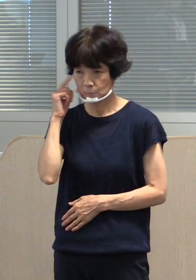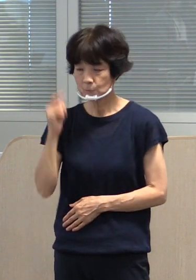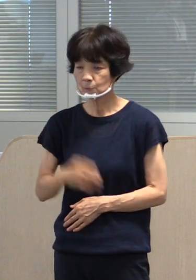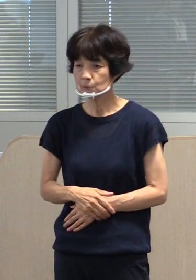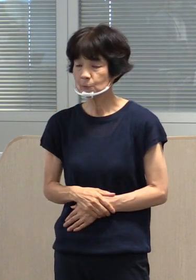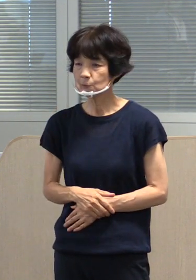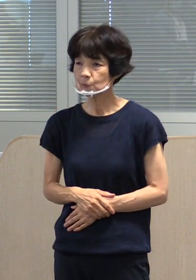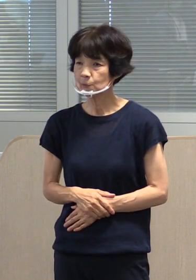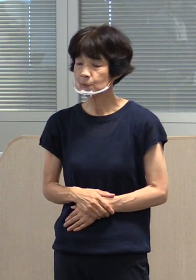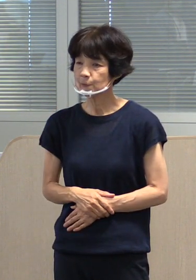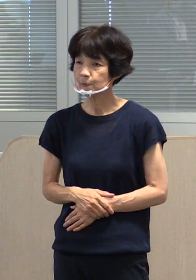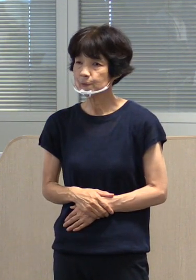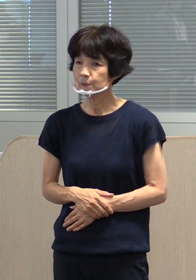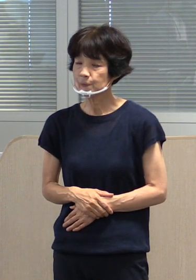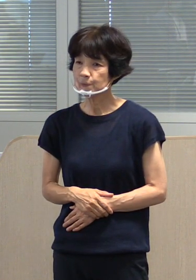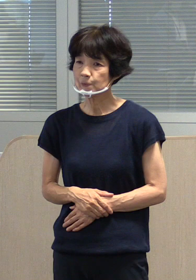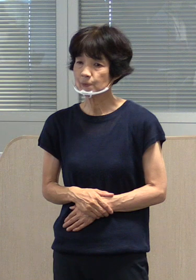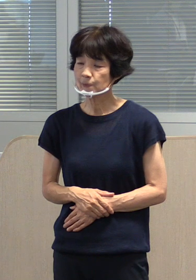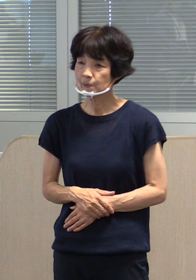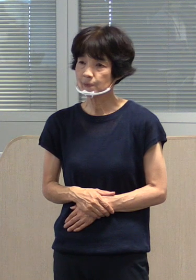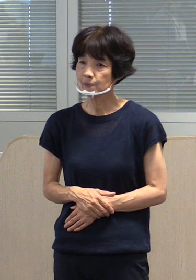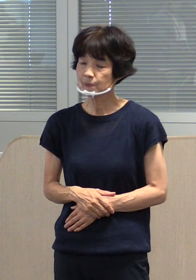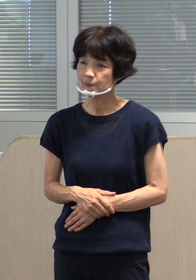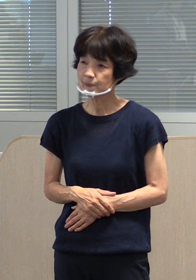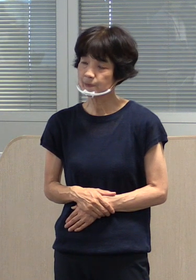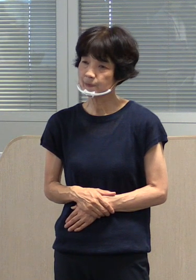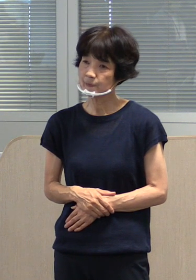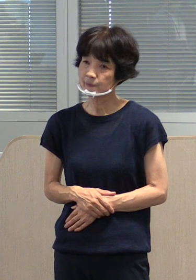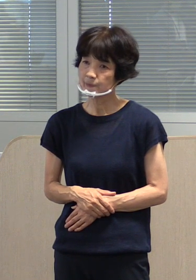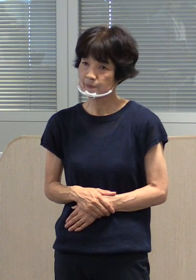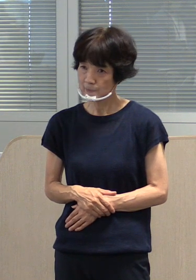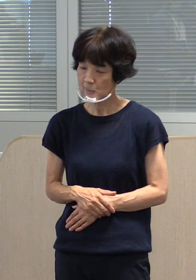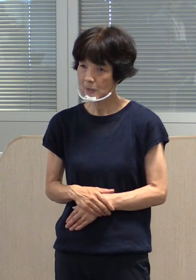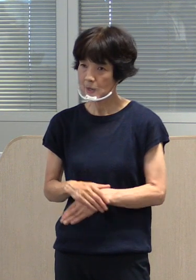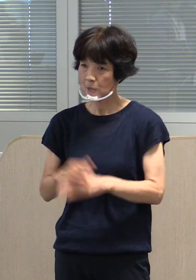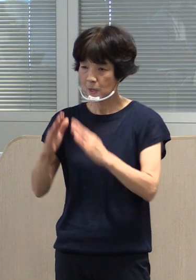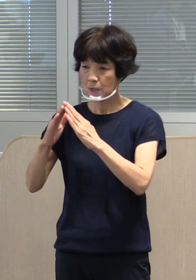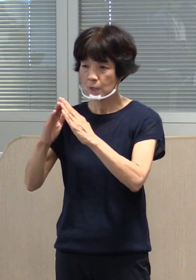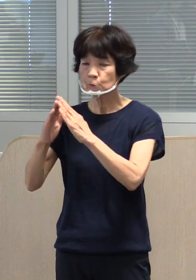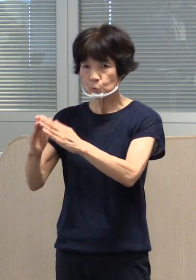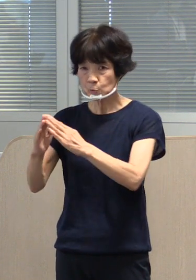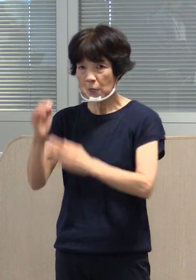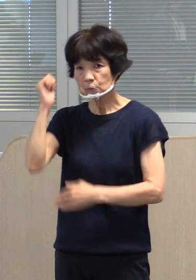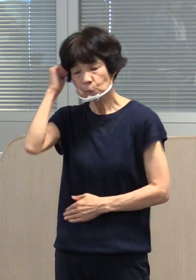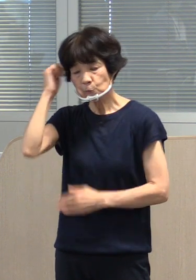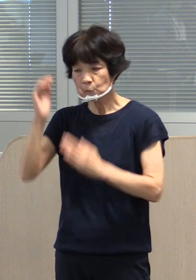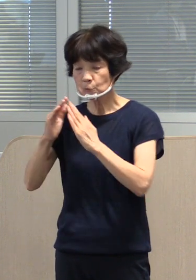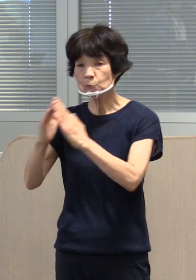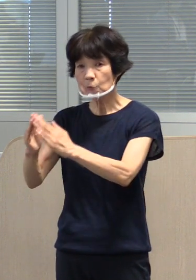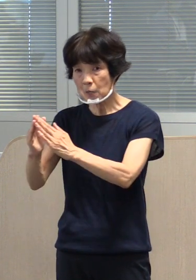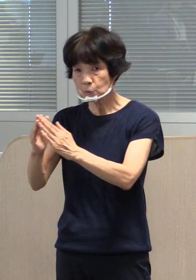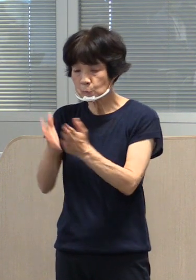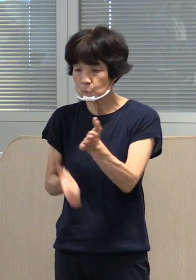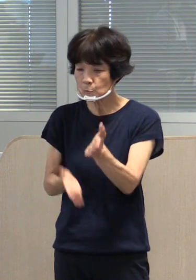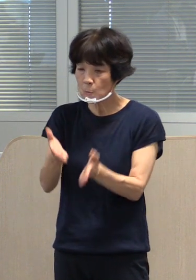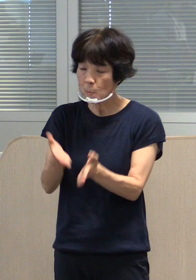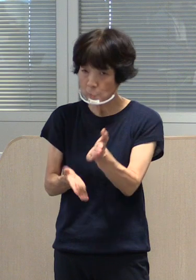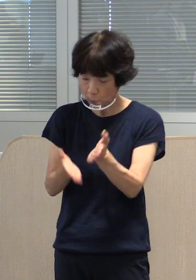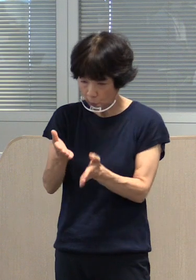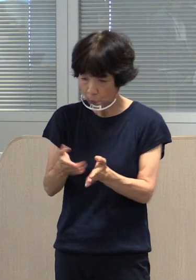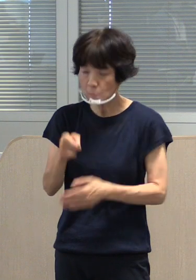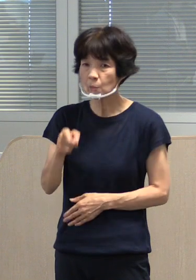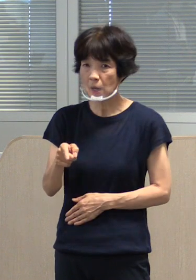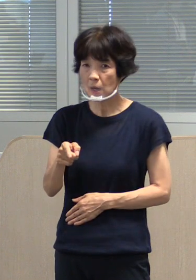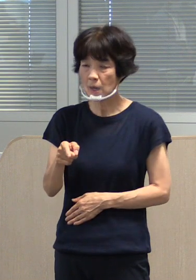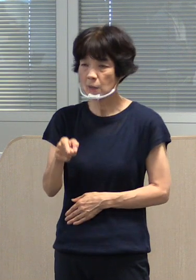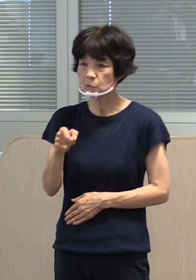ね、ただあの宿泊療養とかね、そこら辺がですね、どこま